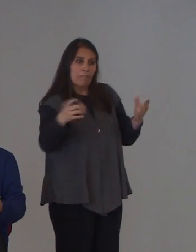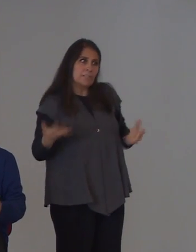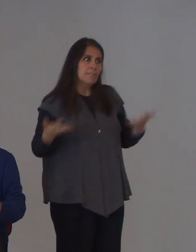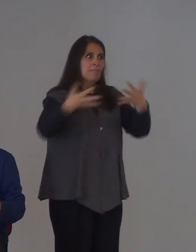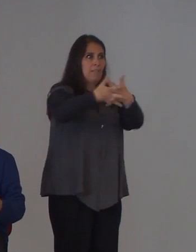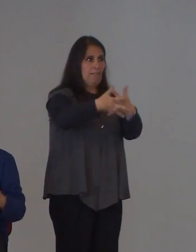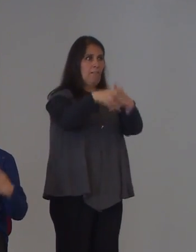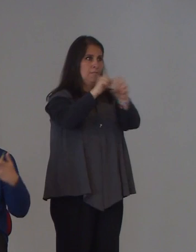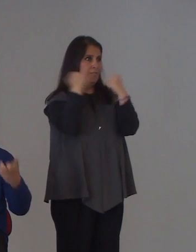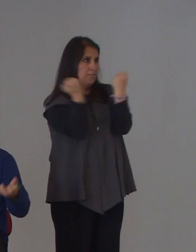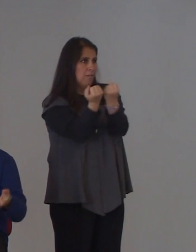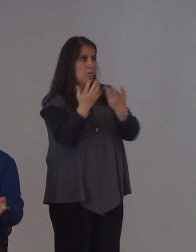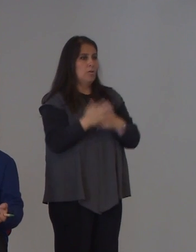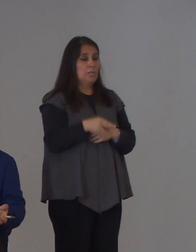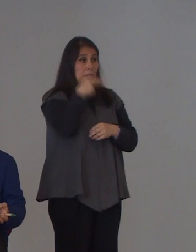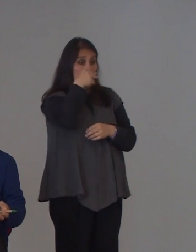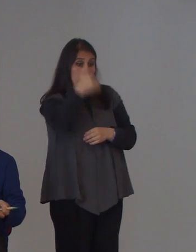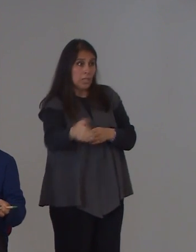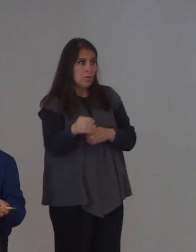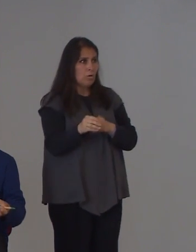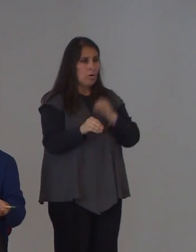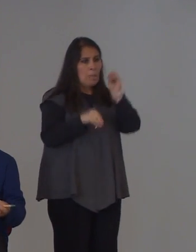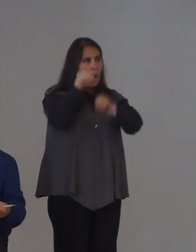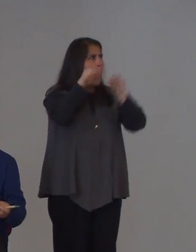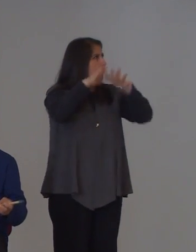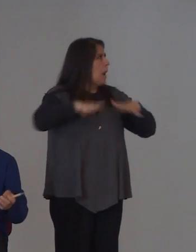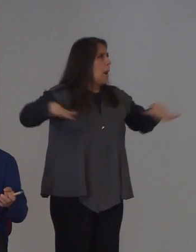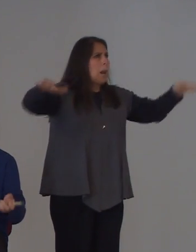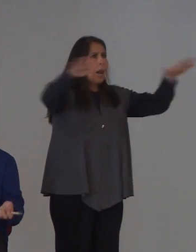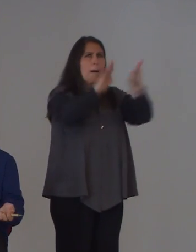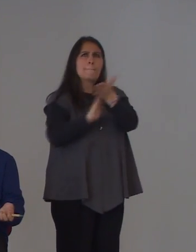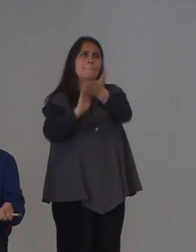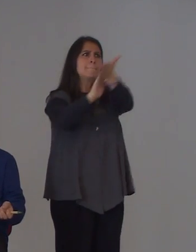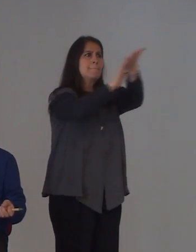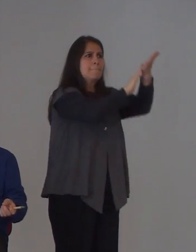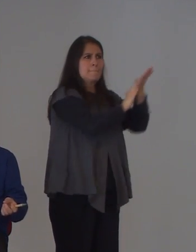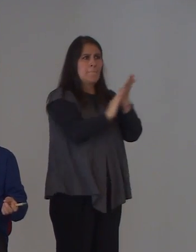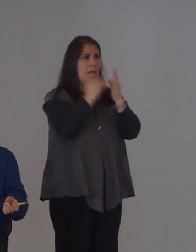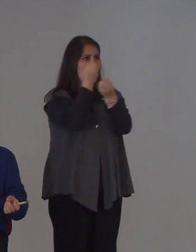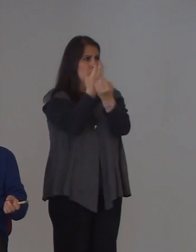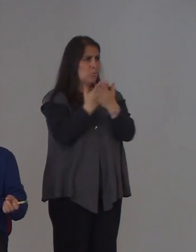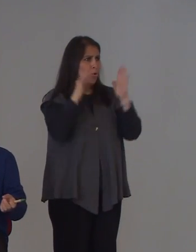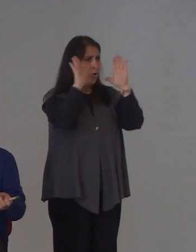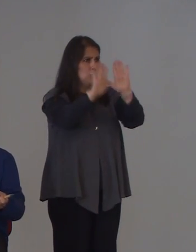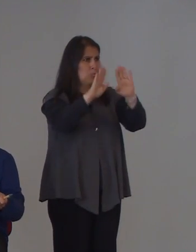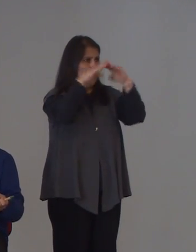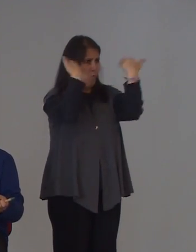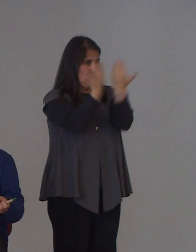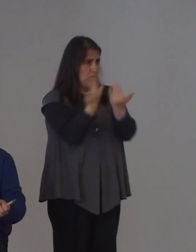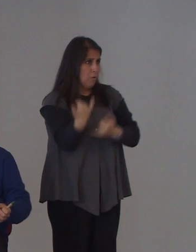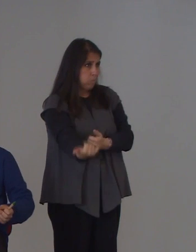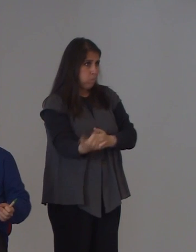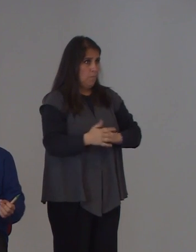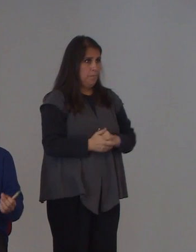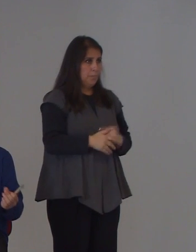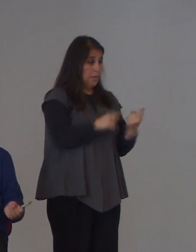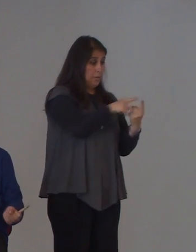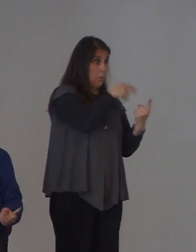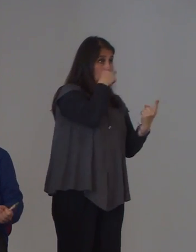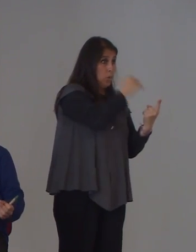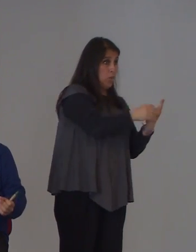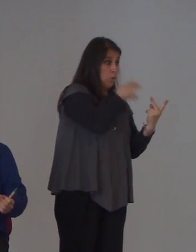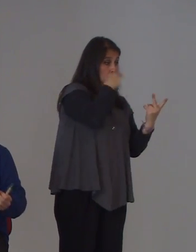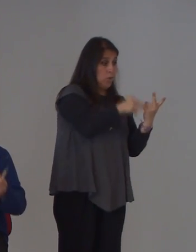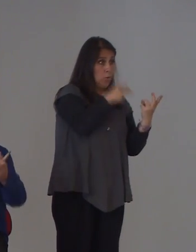integrado en las aulas, el niño para el cual se diseñan los espacios y las arquitecturas escolares. Y a lo que va todo esto es que el